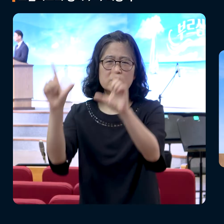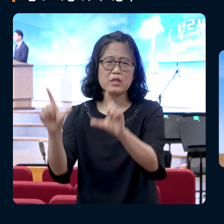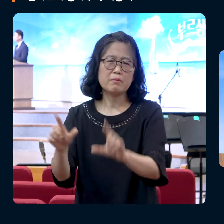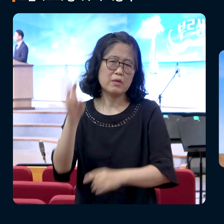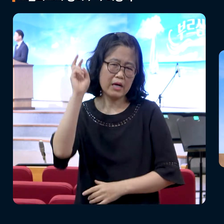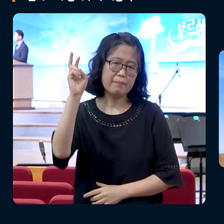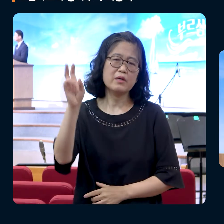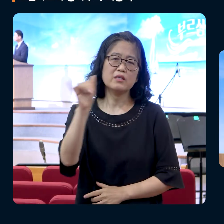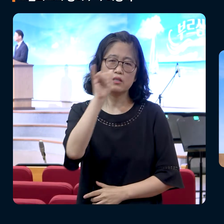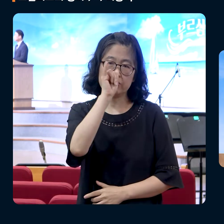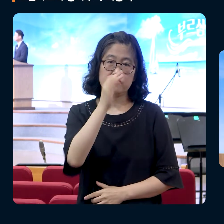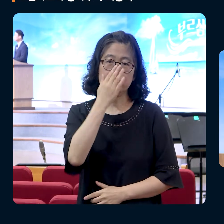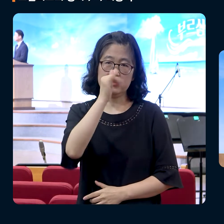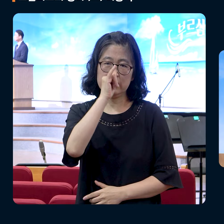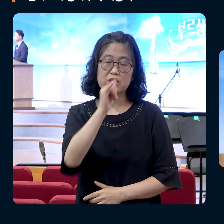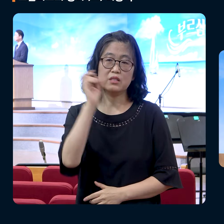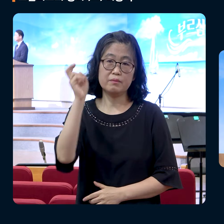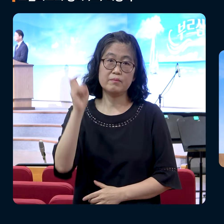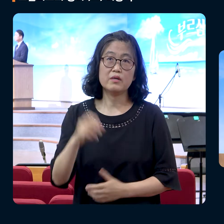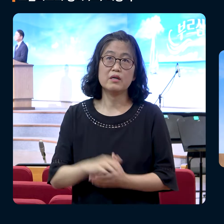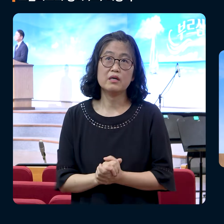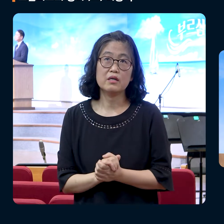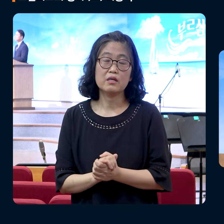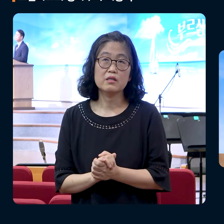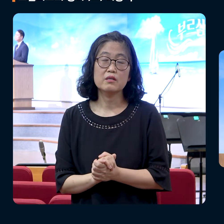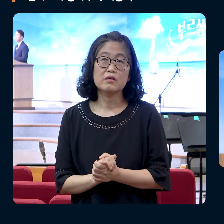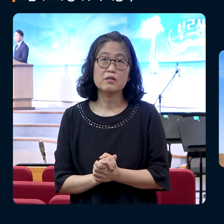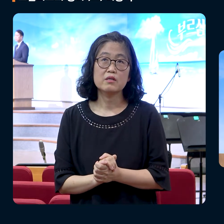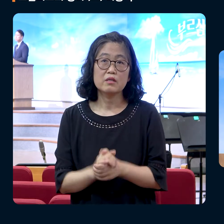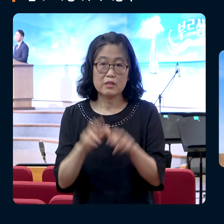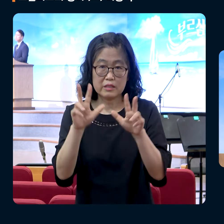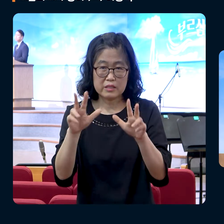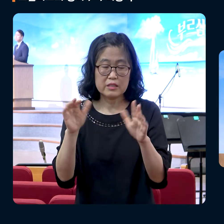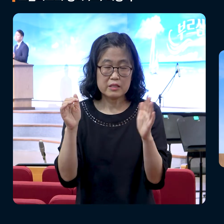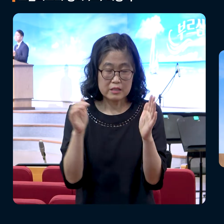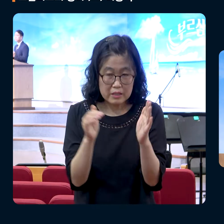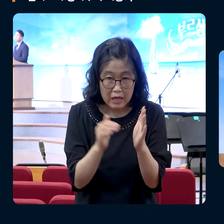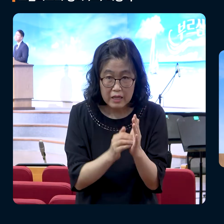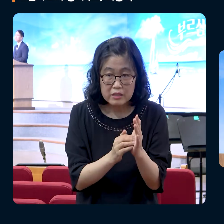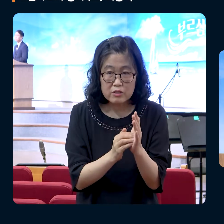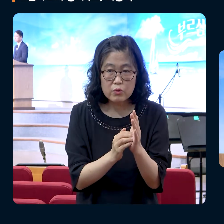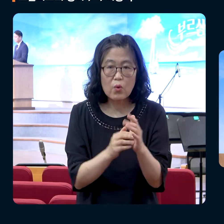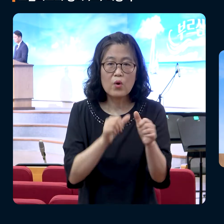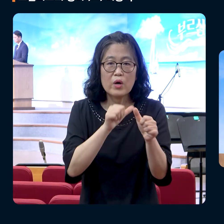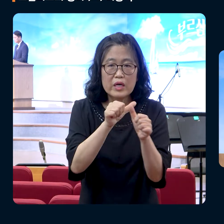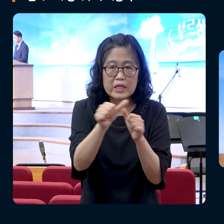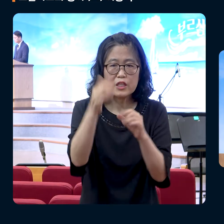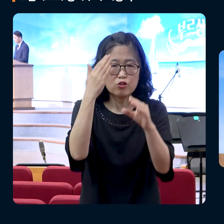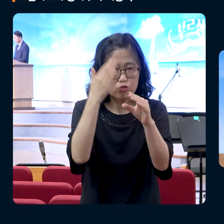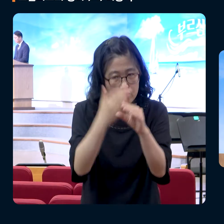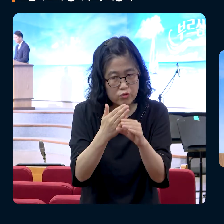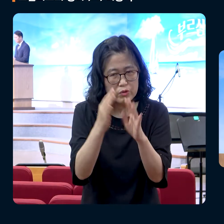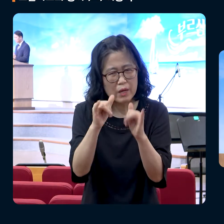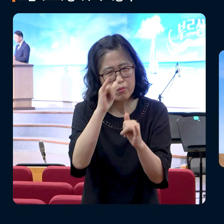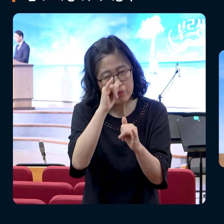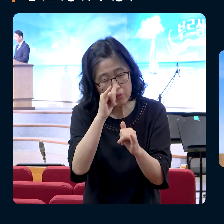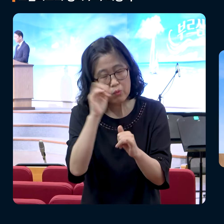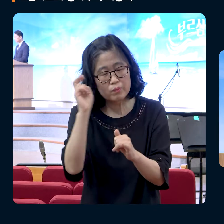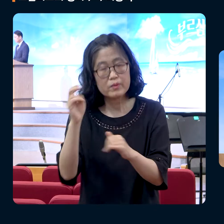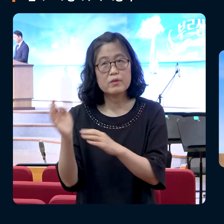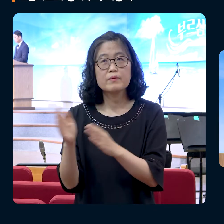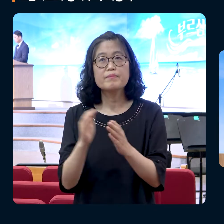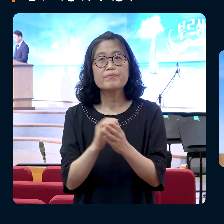얼마든지 있고, 또 그 일들을 여러분들 지금까지도 지나오셨고 그 일들을 이겨나가고 계시는 줄 압니다.